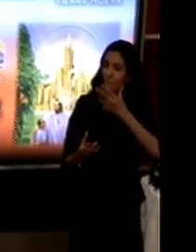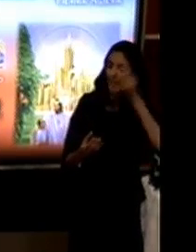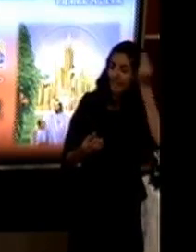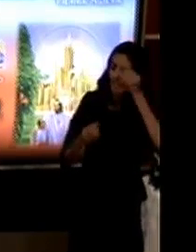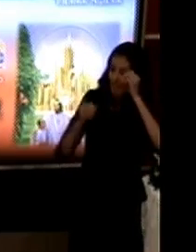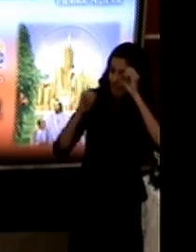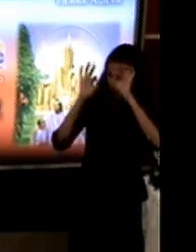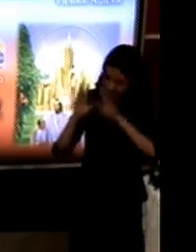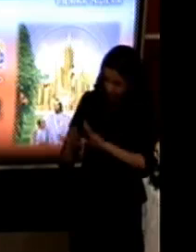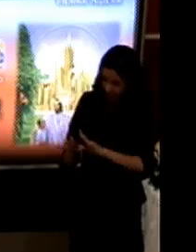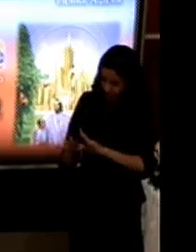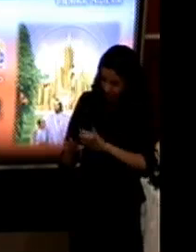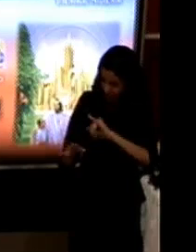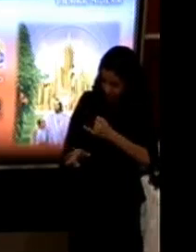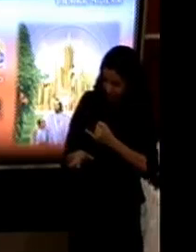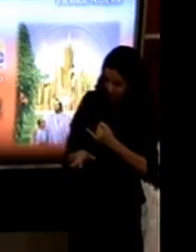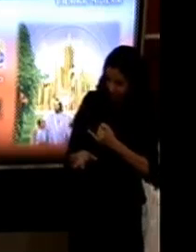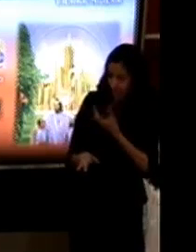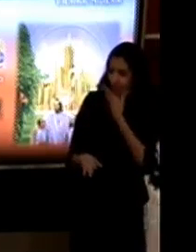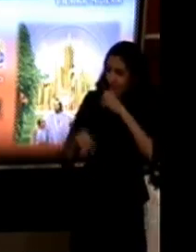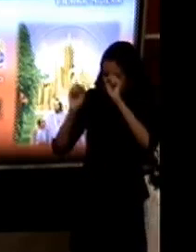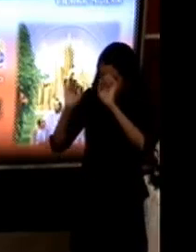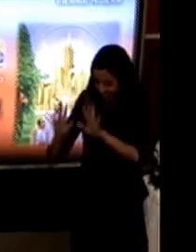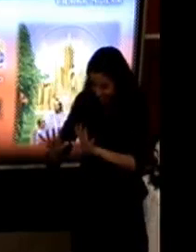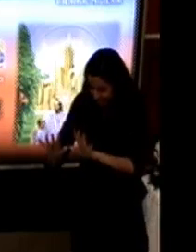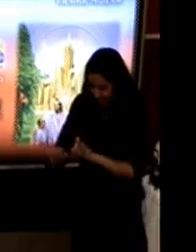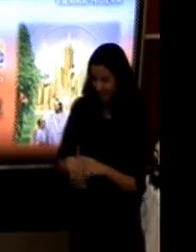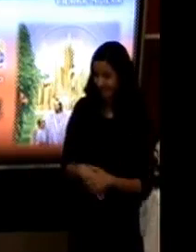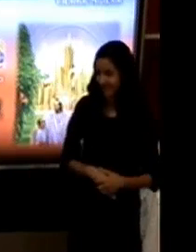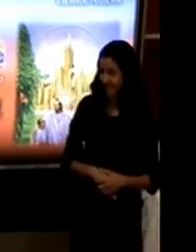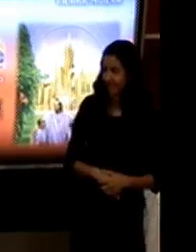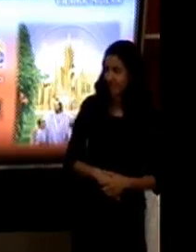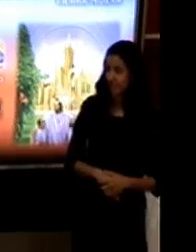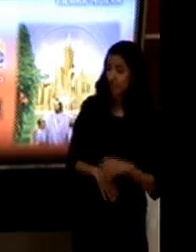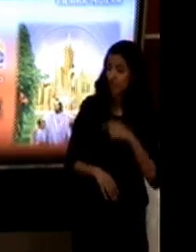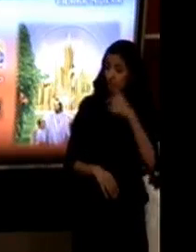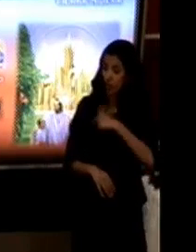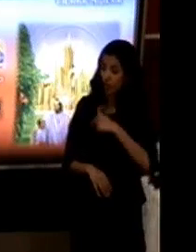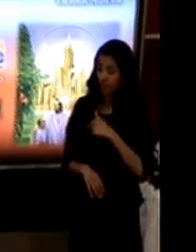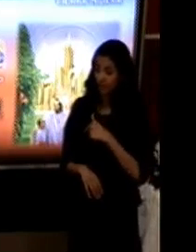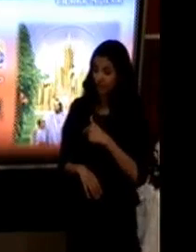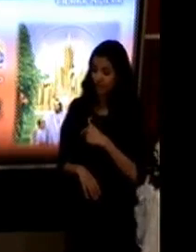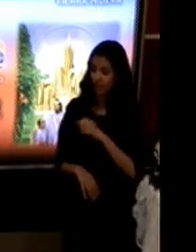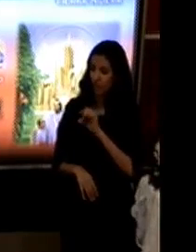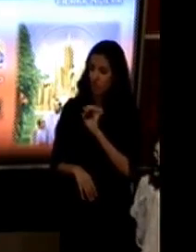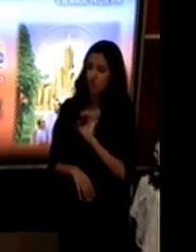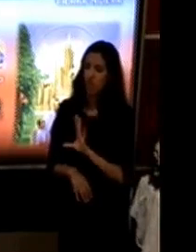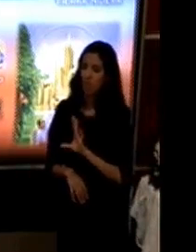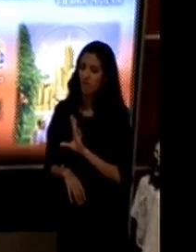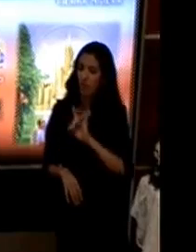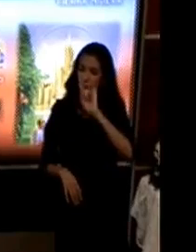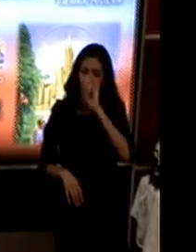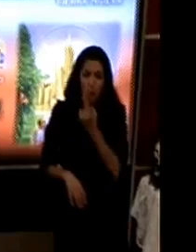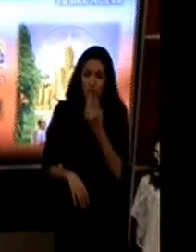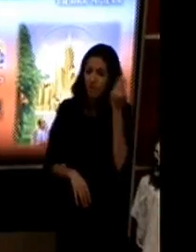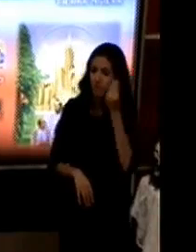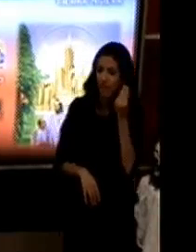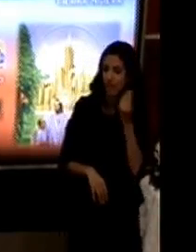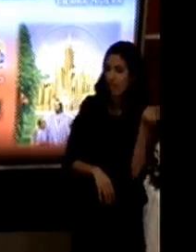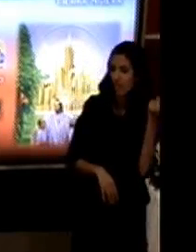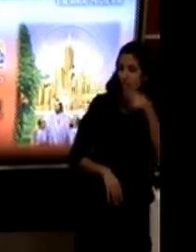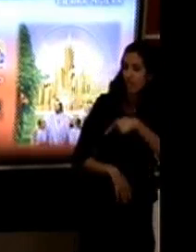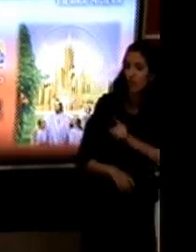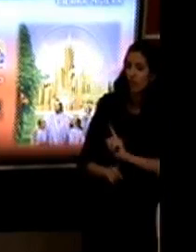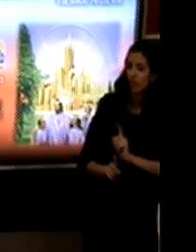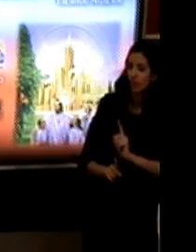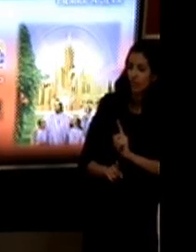Que el Señor te bendiga, que el Señor nos bendiga a todos. Y que este no sea solamente el único sábado, el primero,